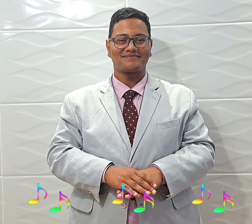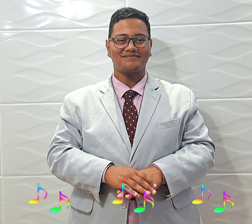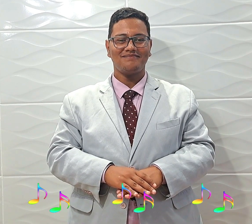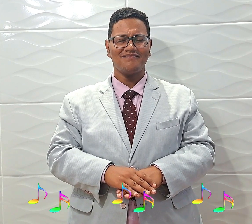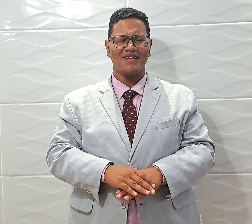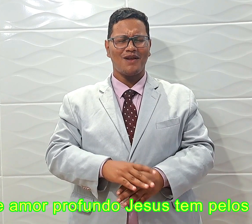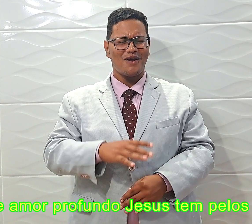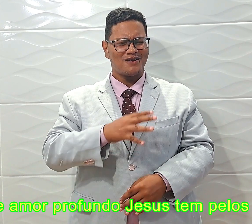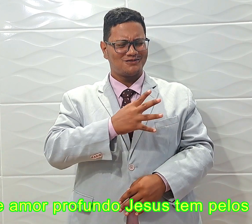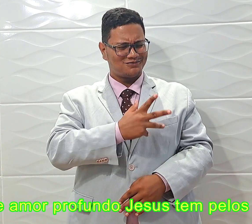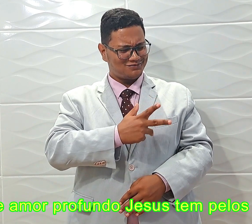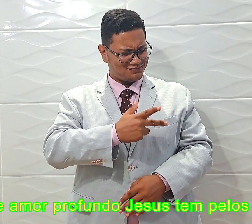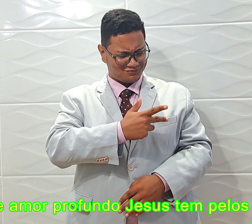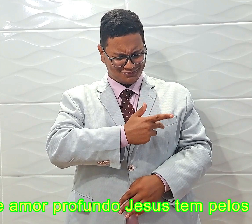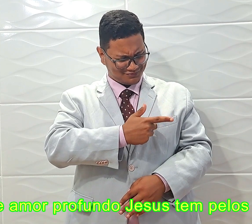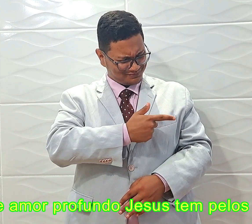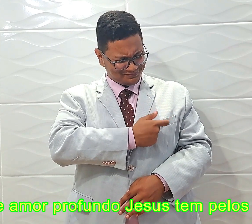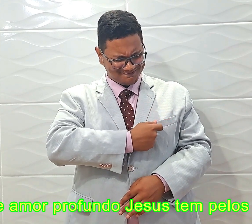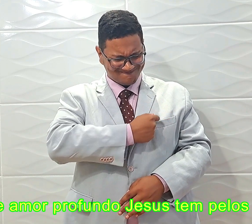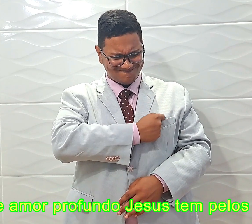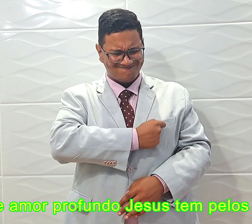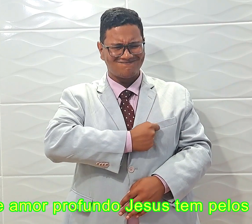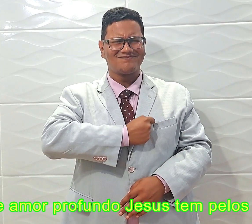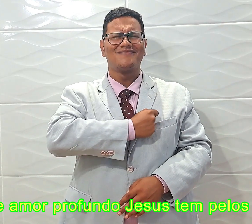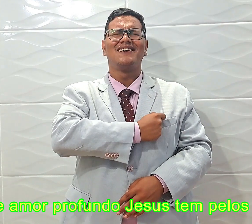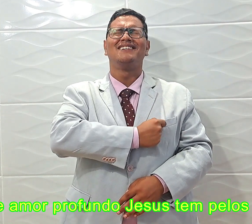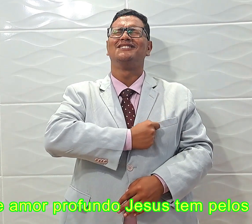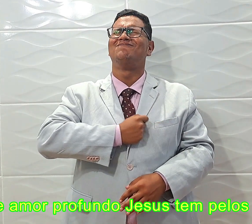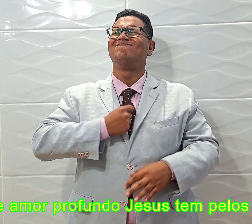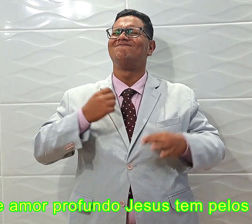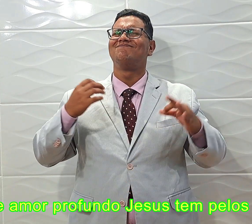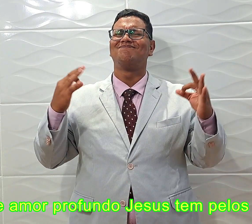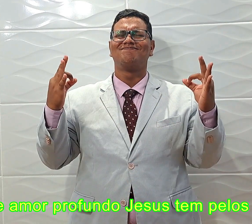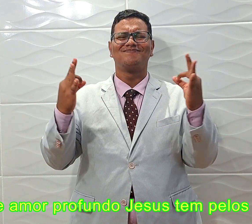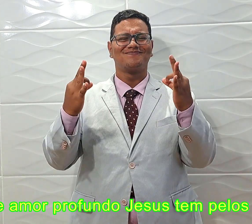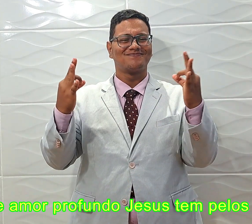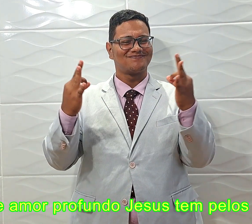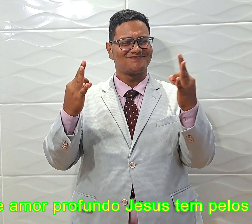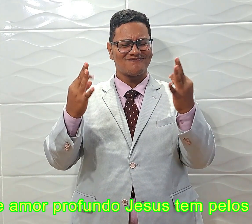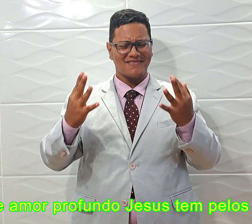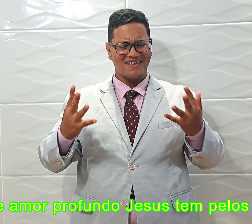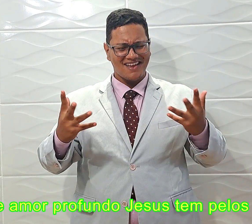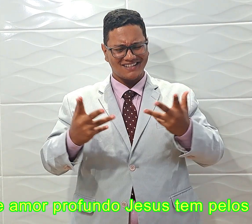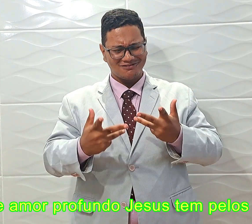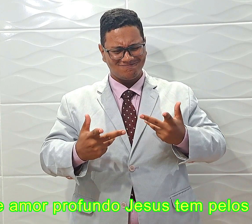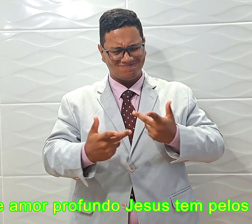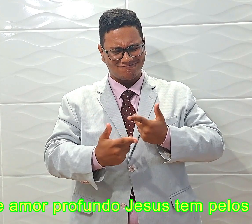Oh que amor profundo Jesus